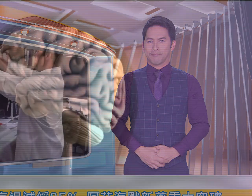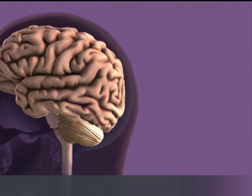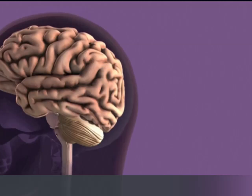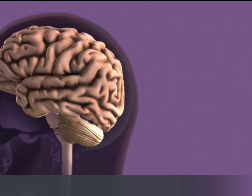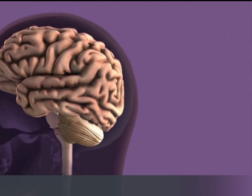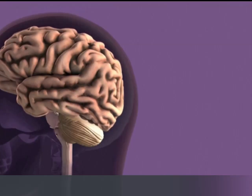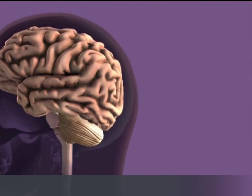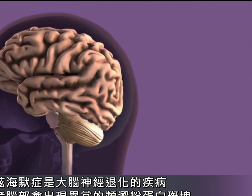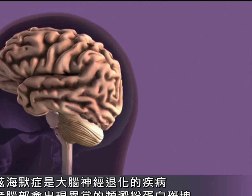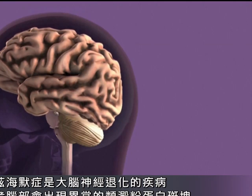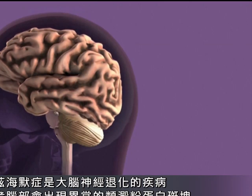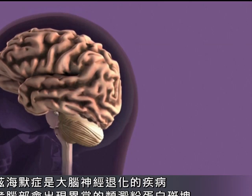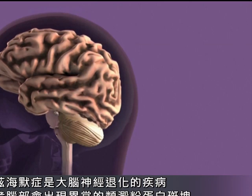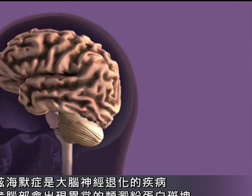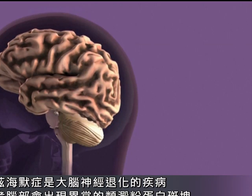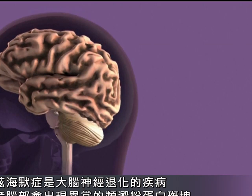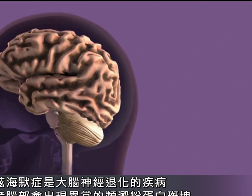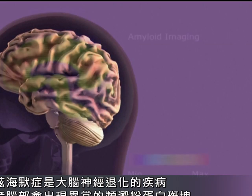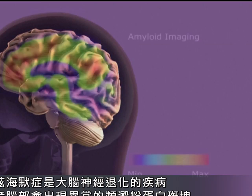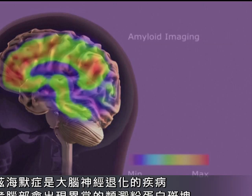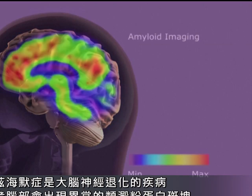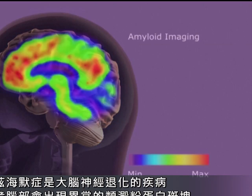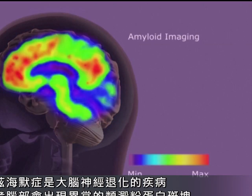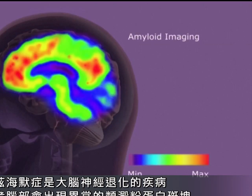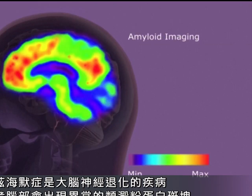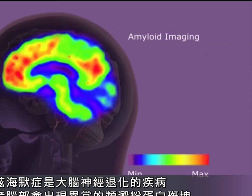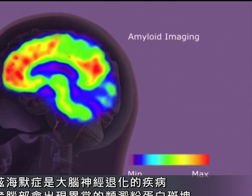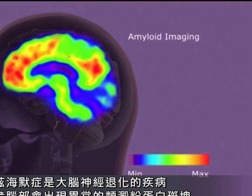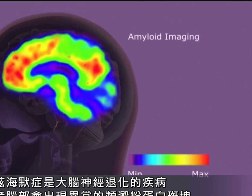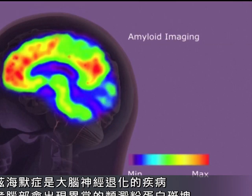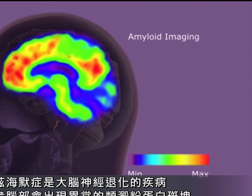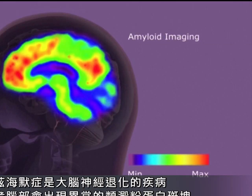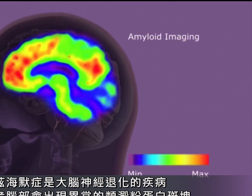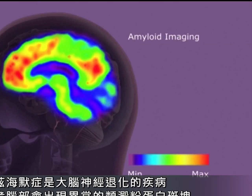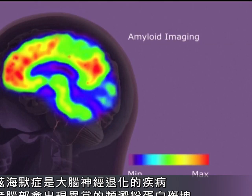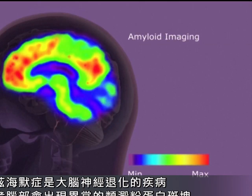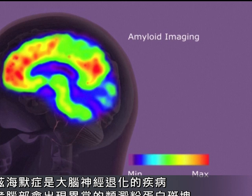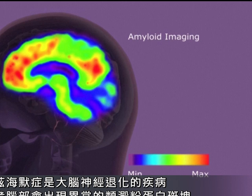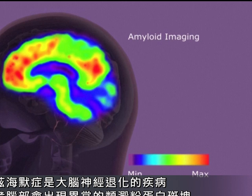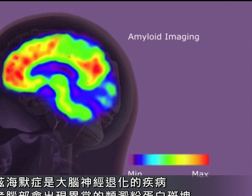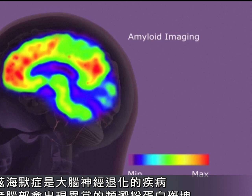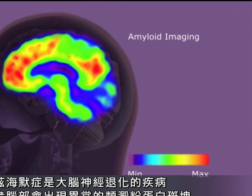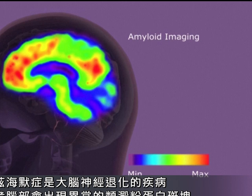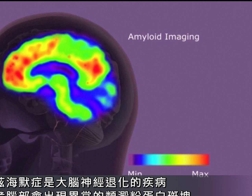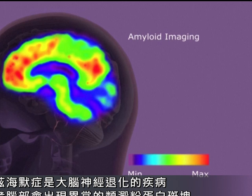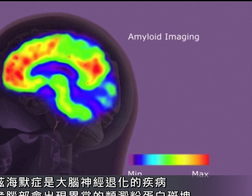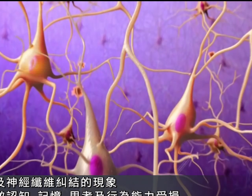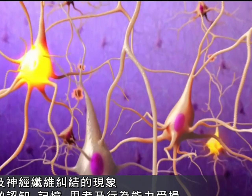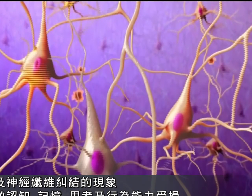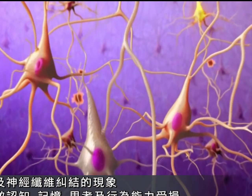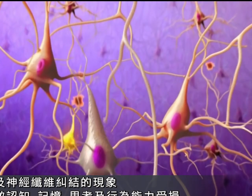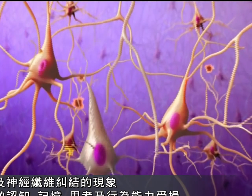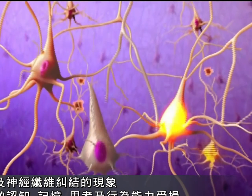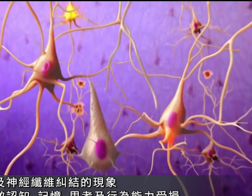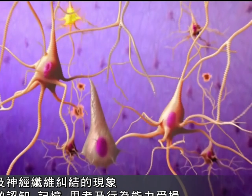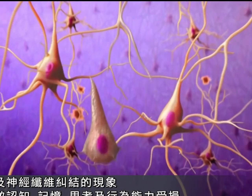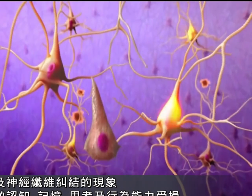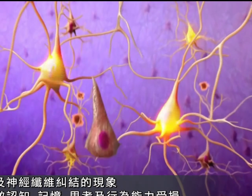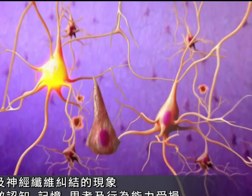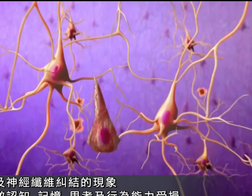阿兹海默症是大脑退化的疾病，患者脑部会出现异常的类淀粉蛋白斑块以及神经纤维纠结的现象，